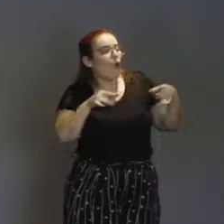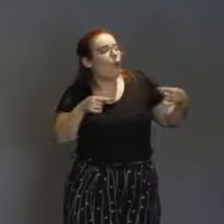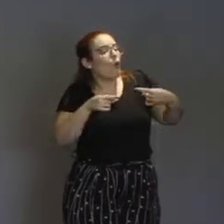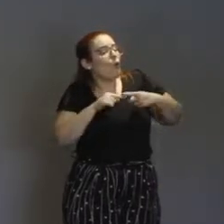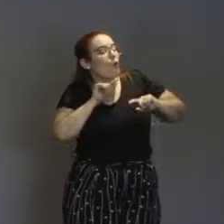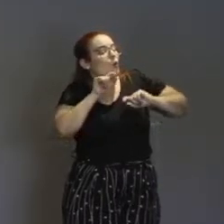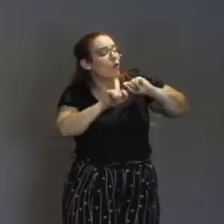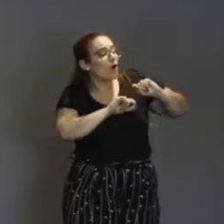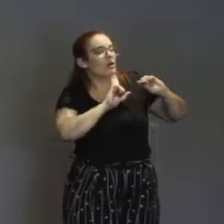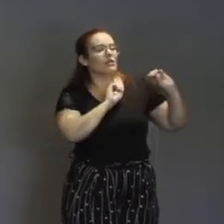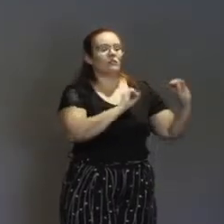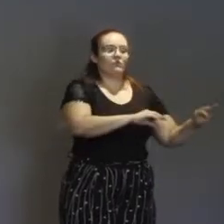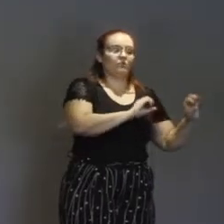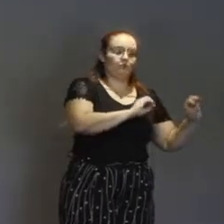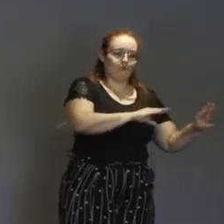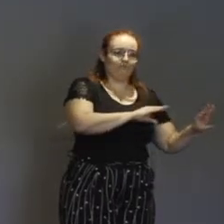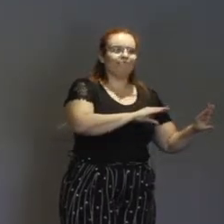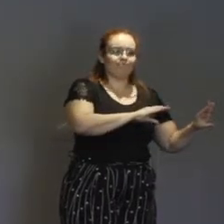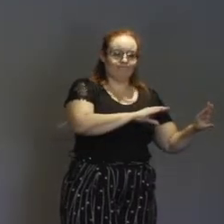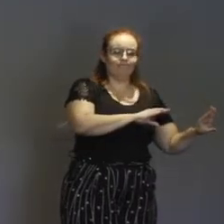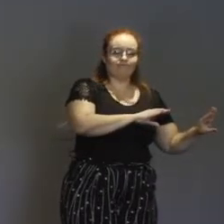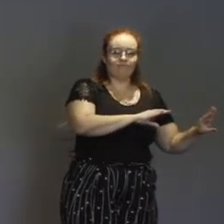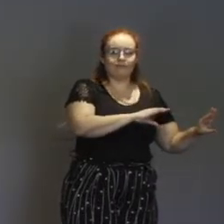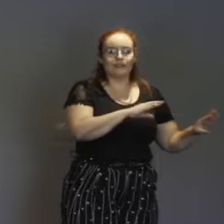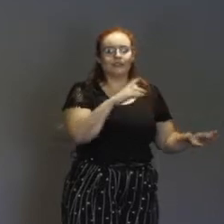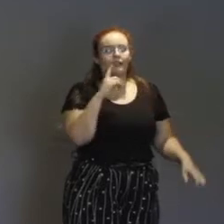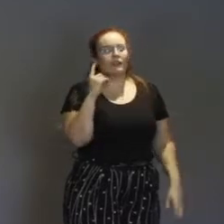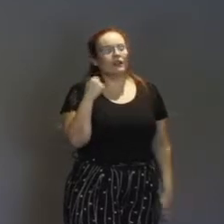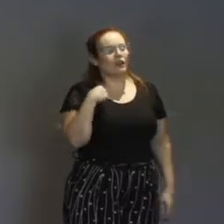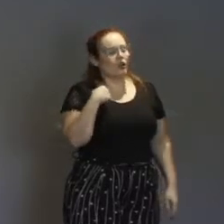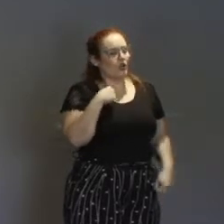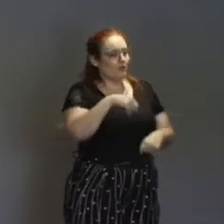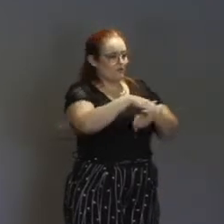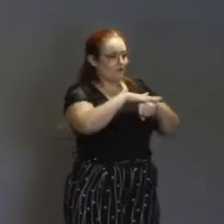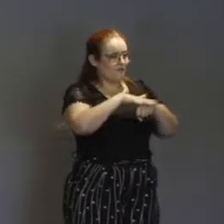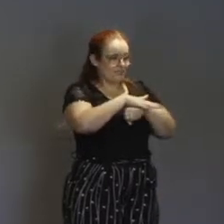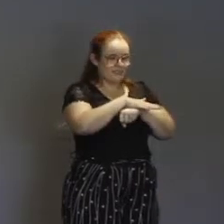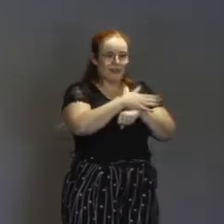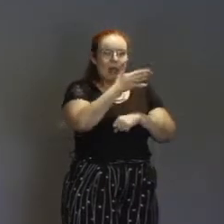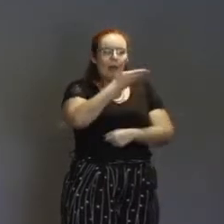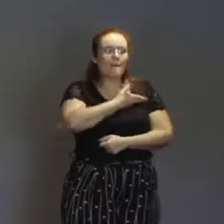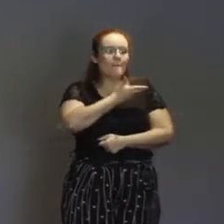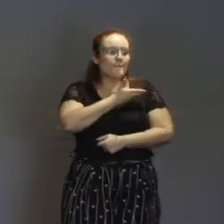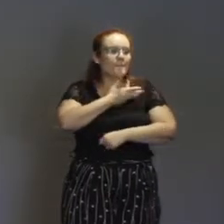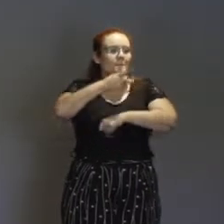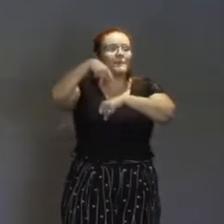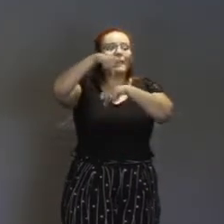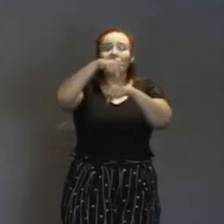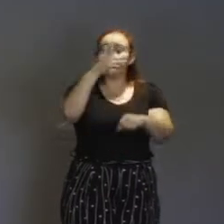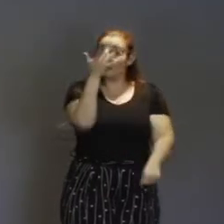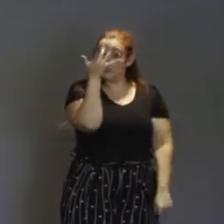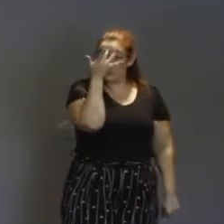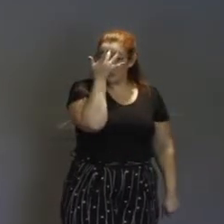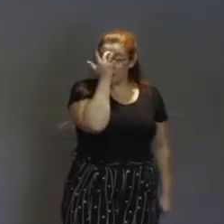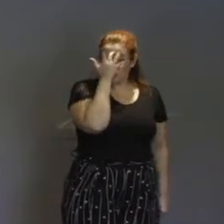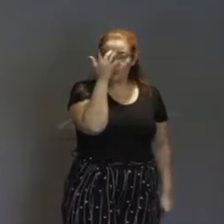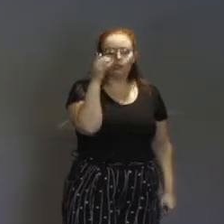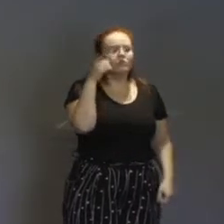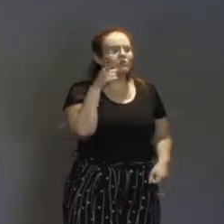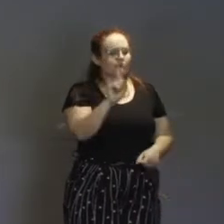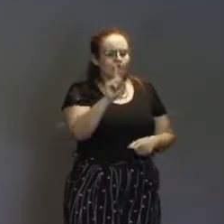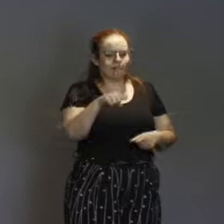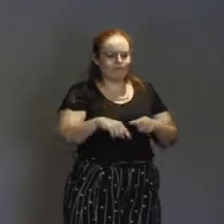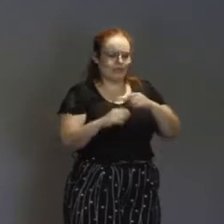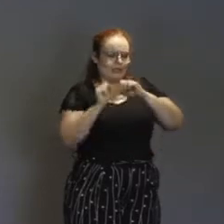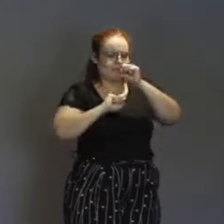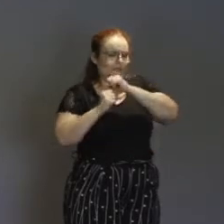questão da educação. A gente estava conversando com um colega da Índia, que é uma dessas startups maravilhosas, sub-30, e o menino